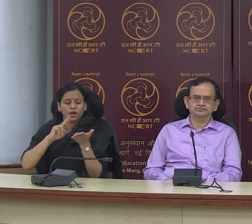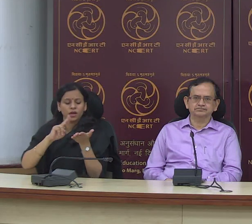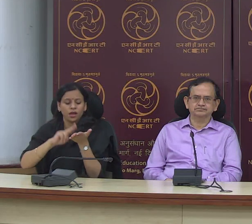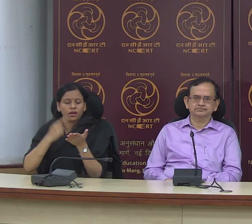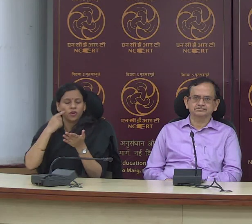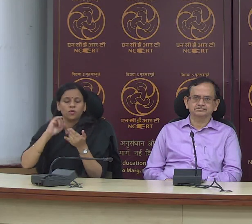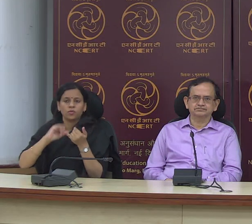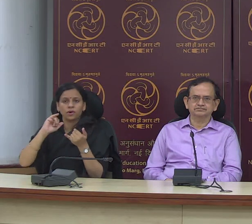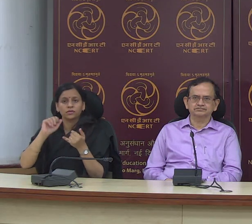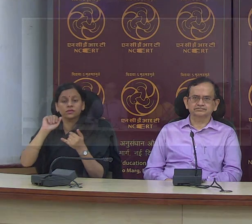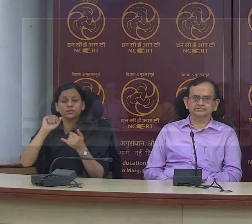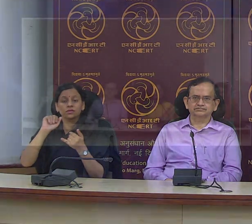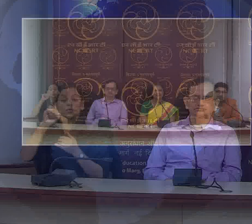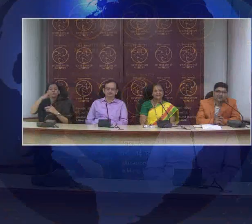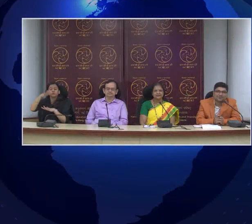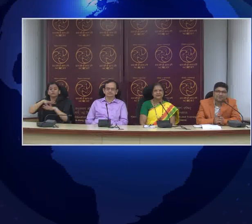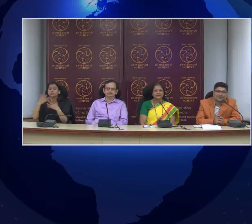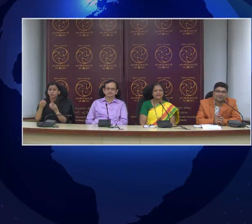उनके बारे में जान सकें। जी धन्यवाद